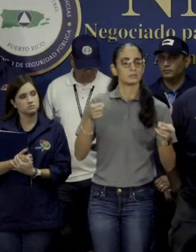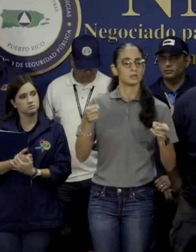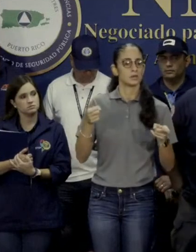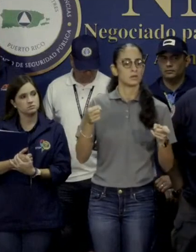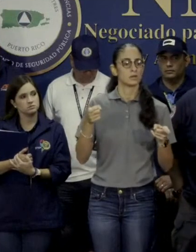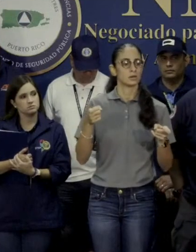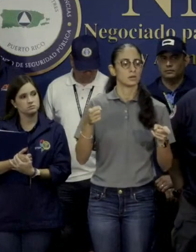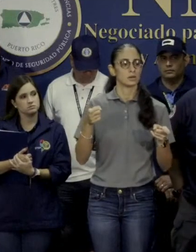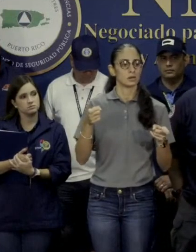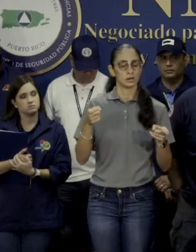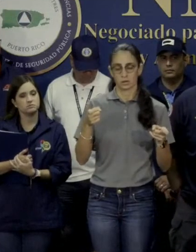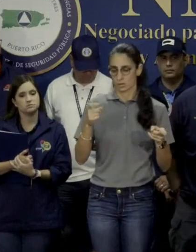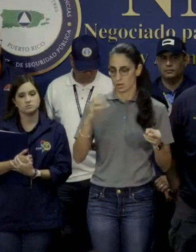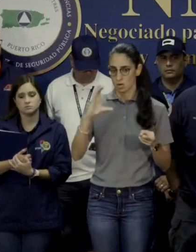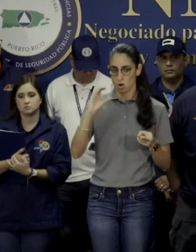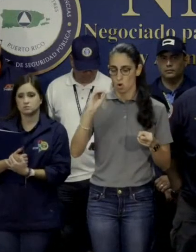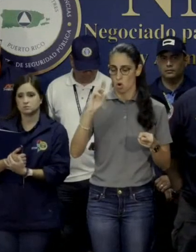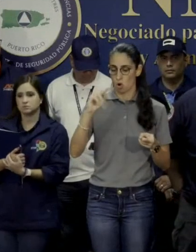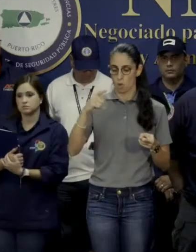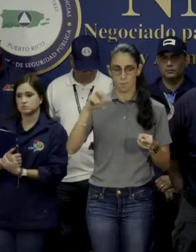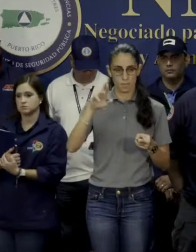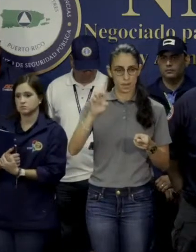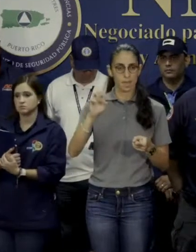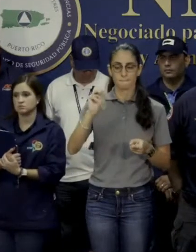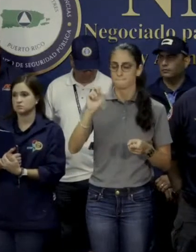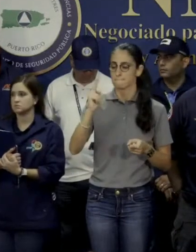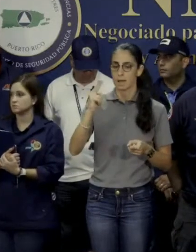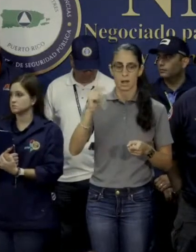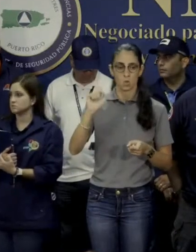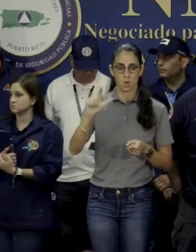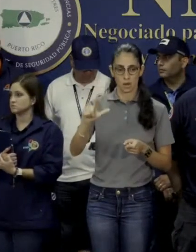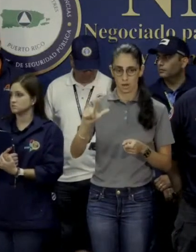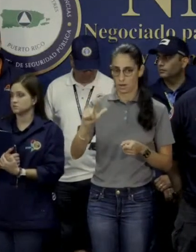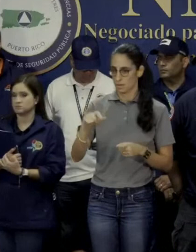ejecutivo de CORE 3, el ingeniero Manuel Lavoy. Ok,